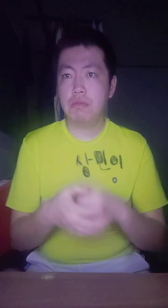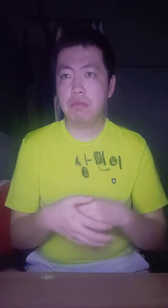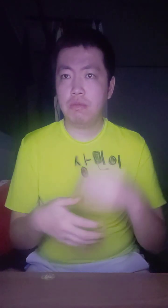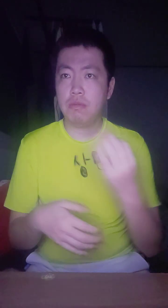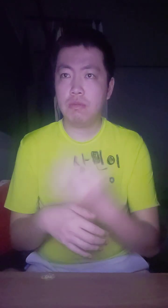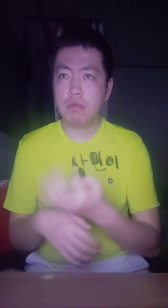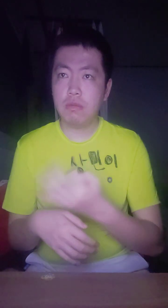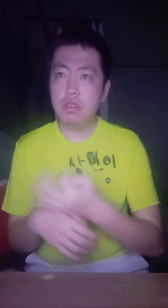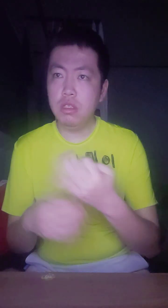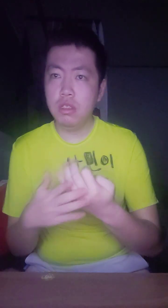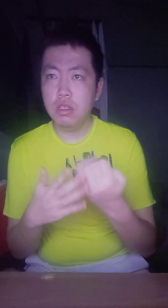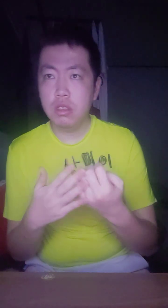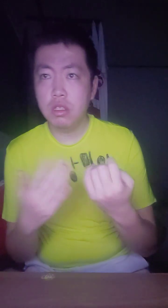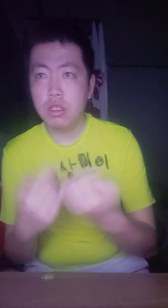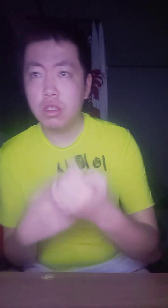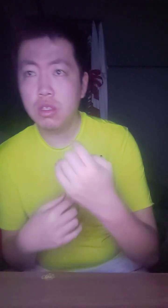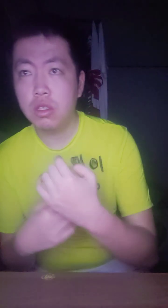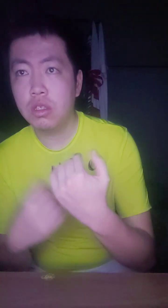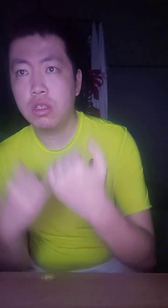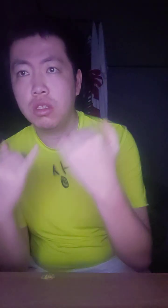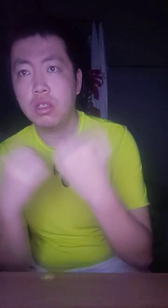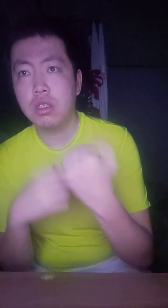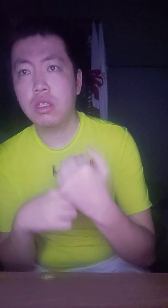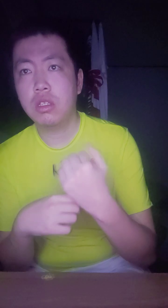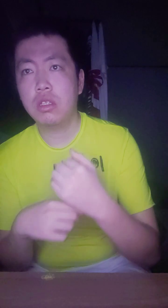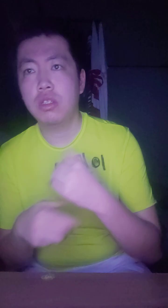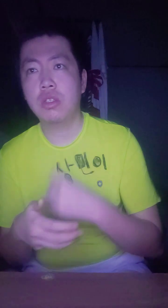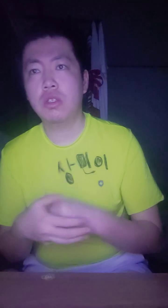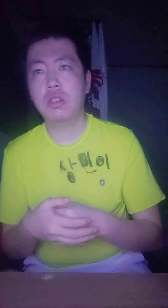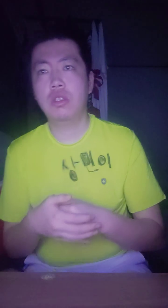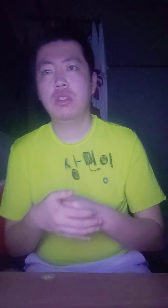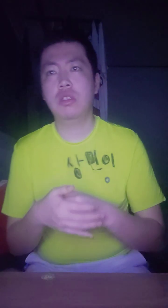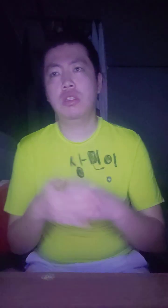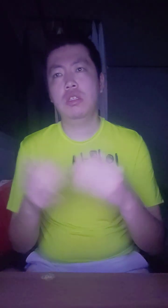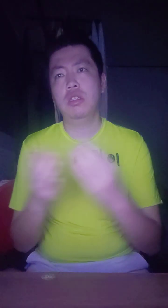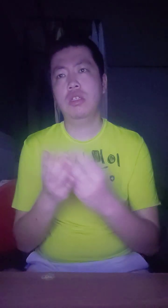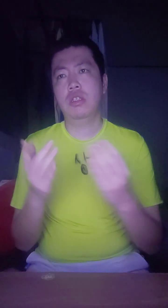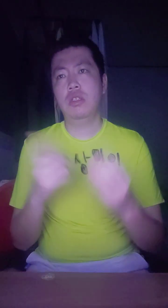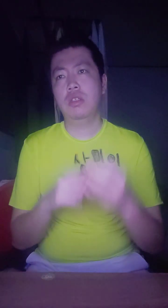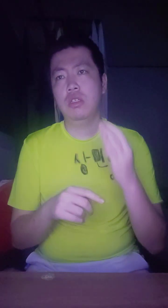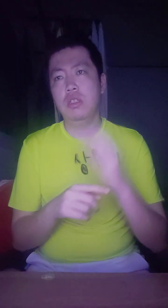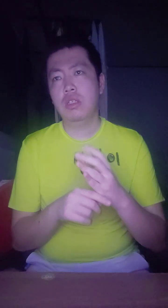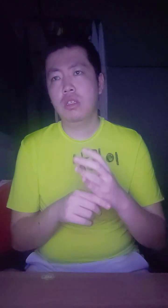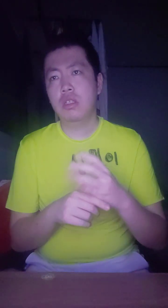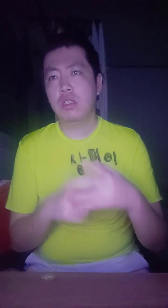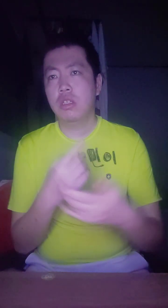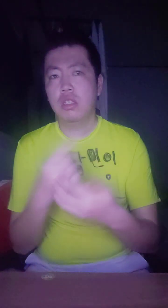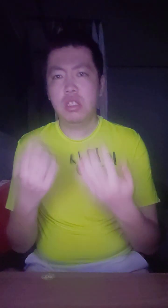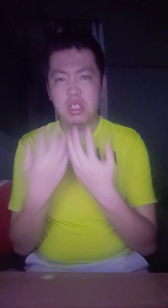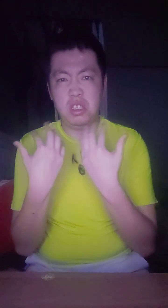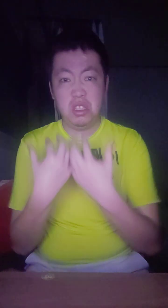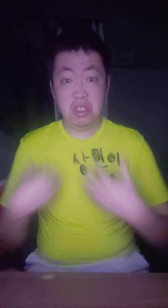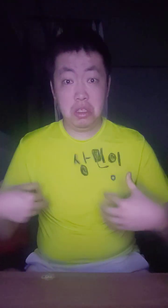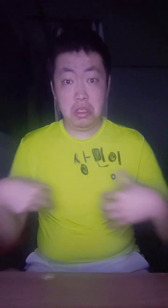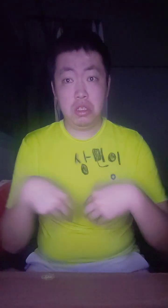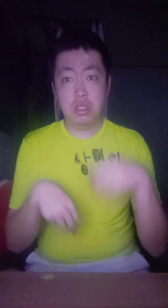지역 발생 건수는 오히려 늘고 있습니다. 지난해 순천의 한 대형병원 탈의실에서도 카메라가 발견되는